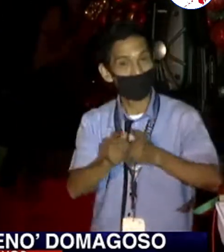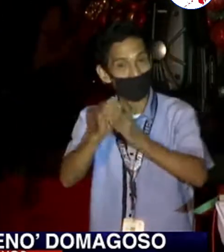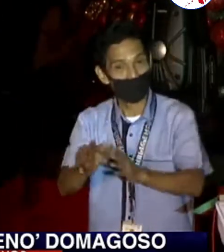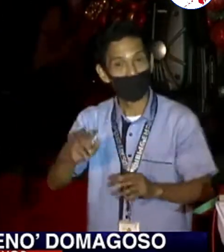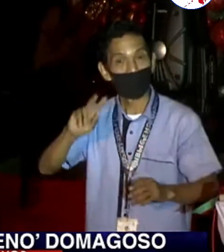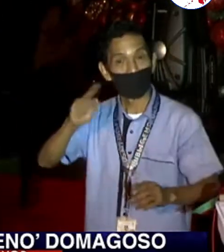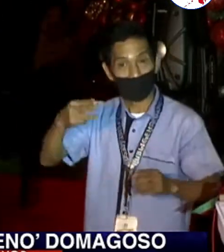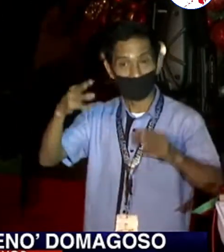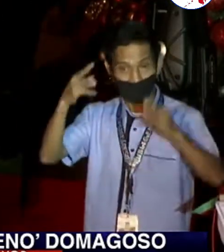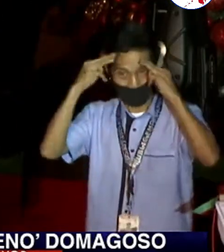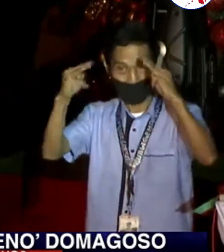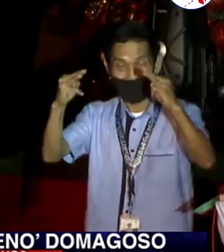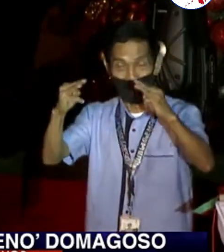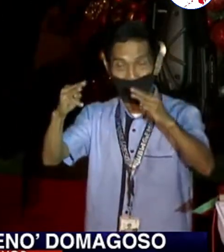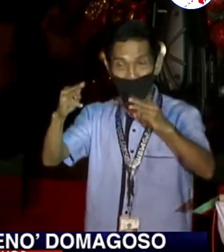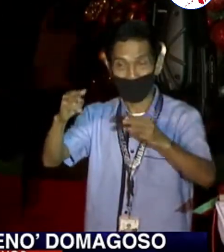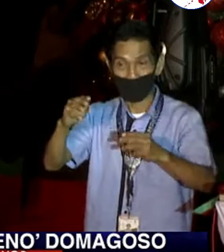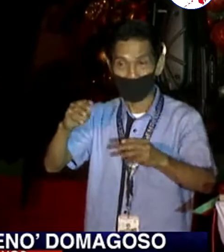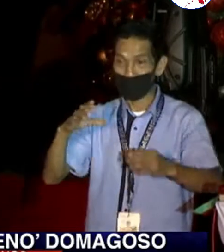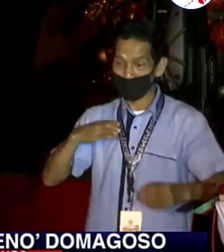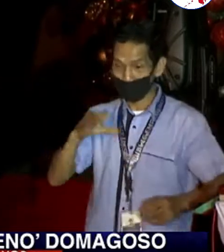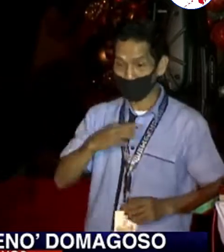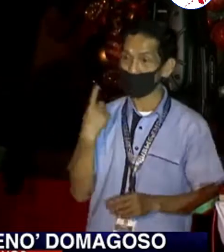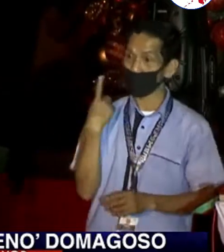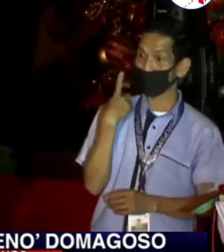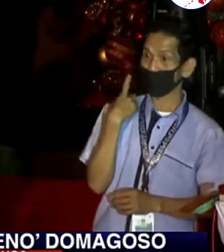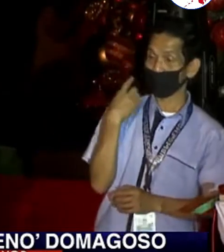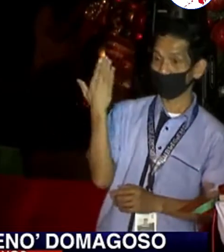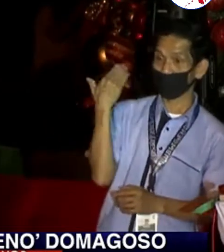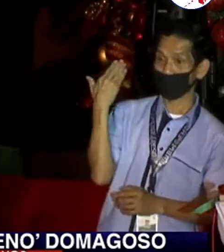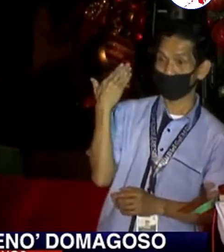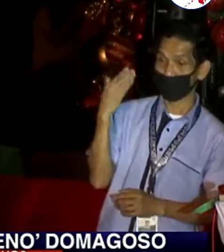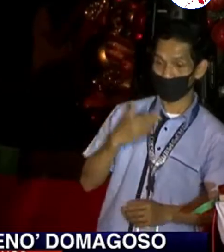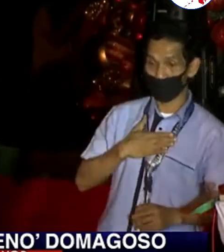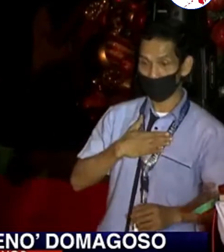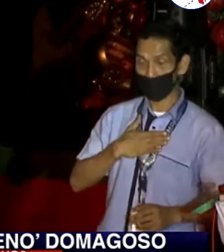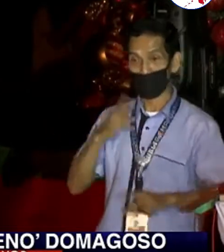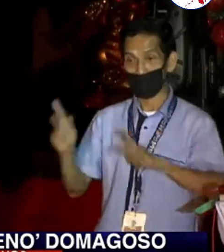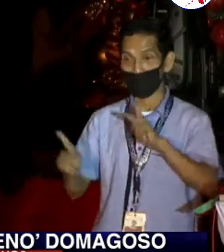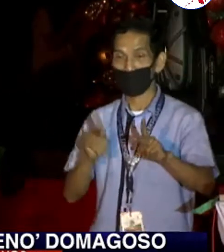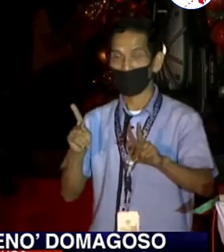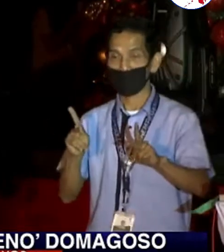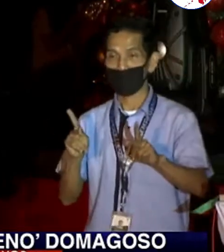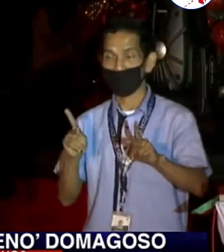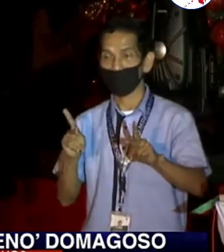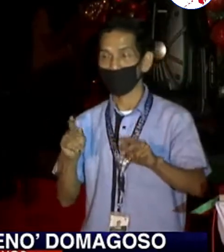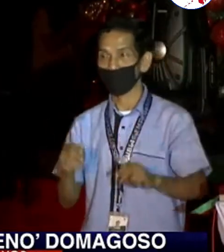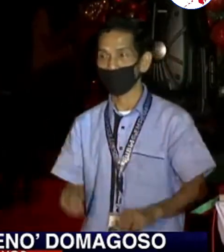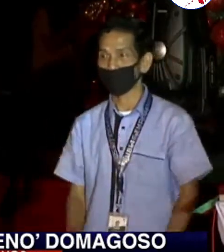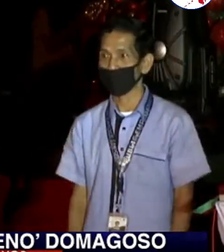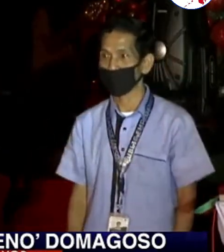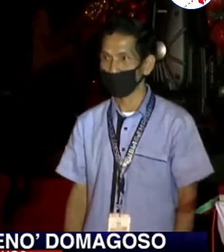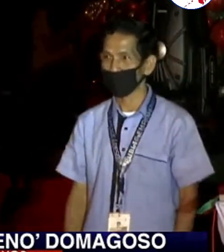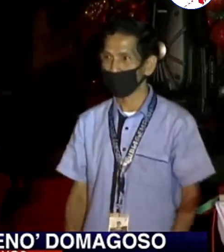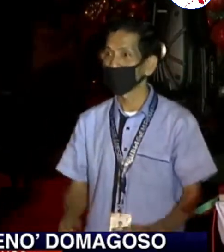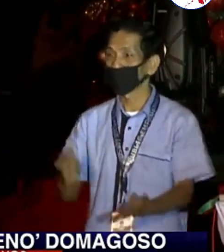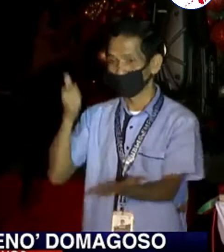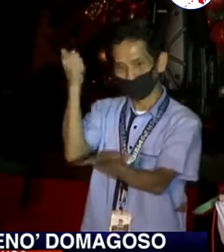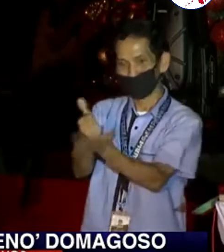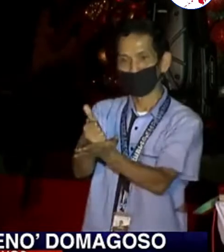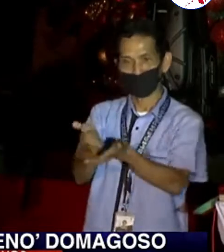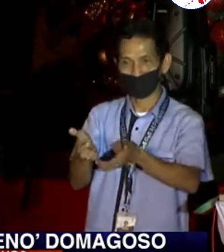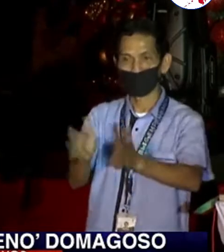ni Vice Mayor, yung mga konsehal, kanina po, mga kababayan, ay naaprubahan